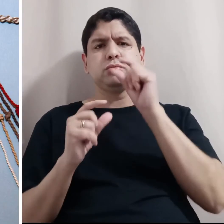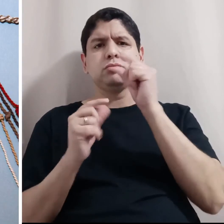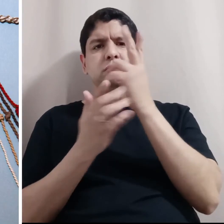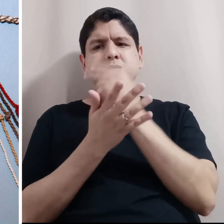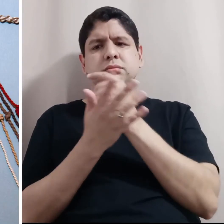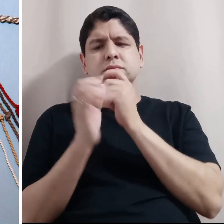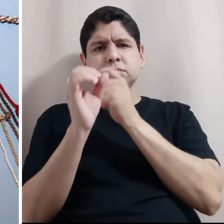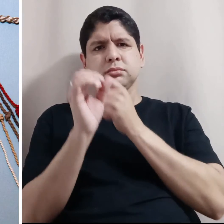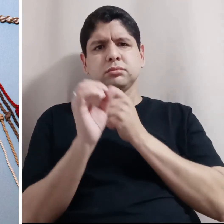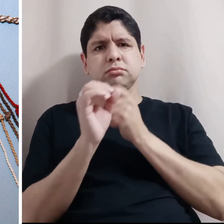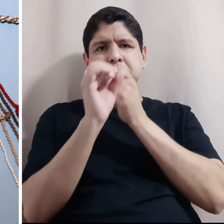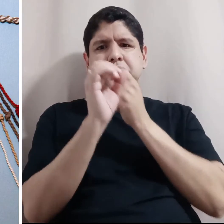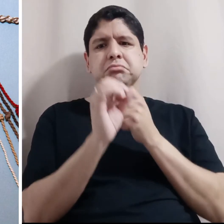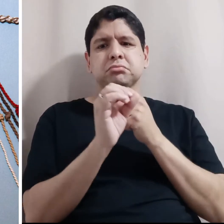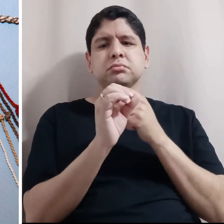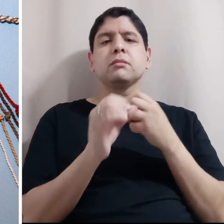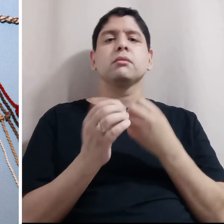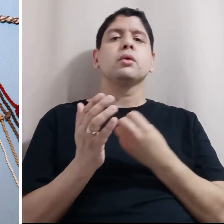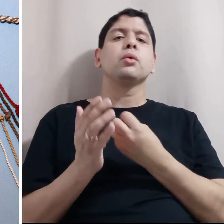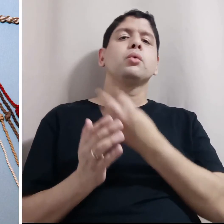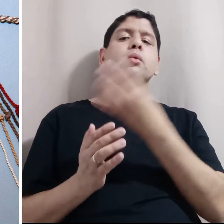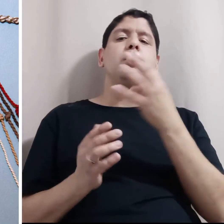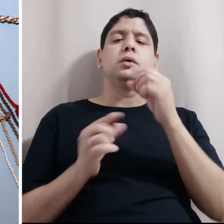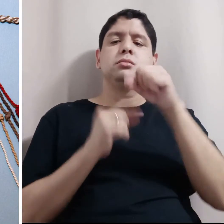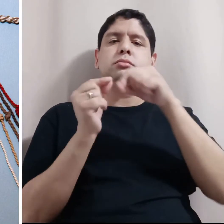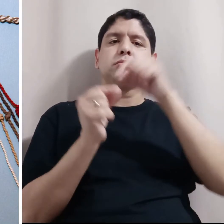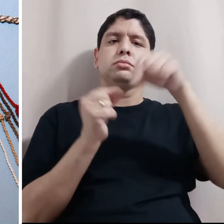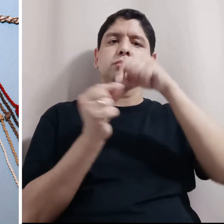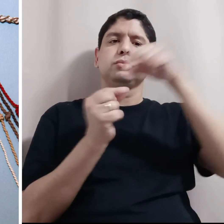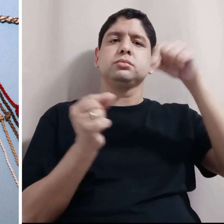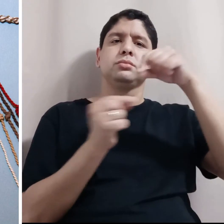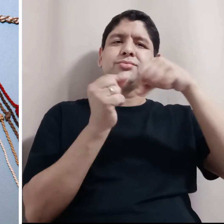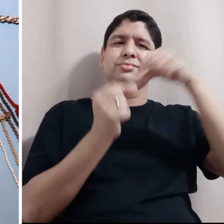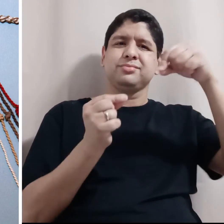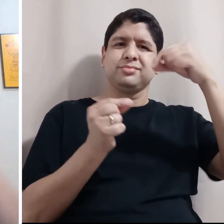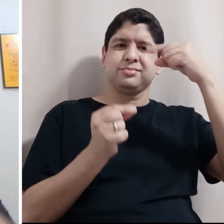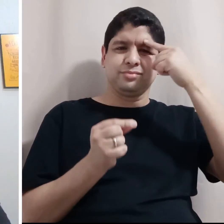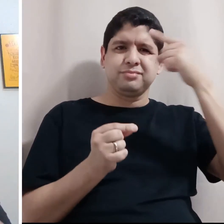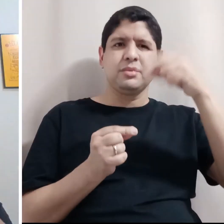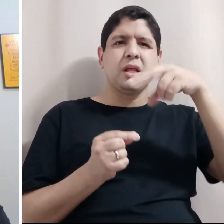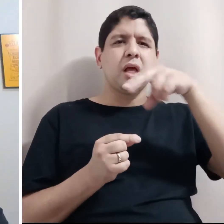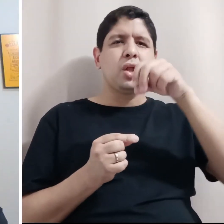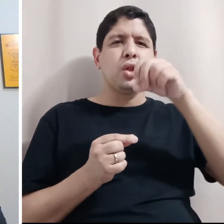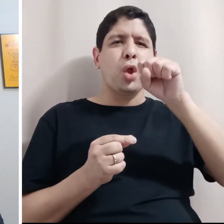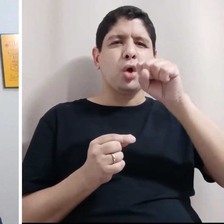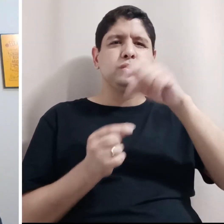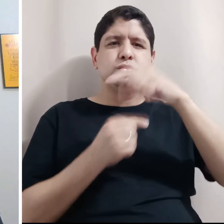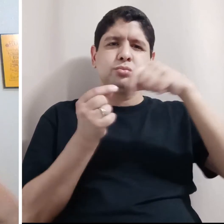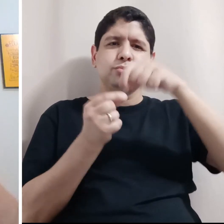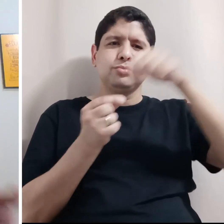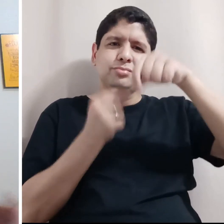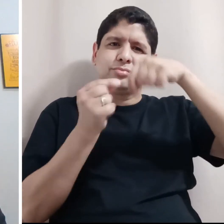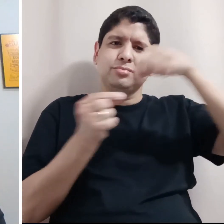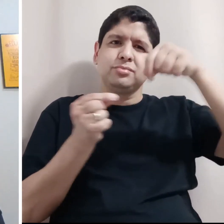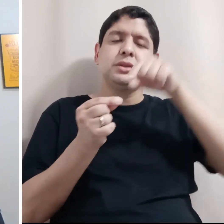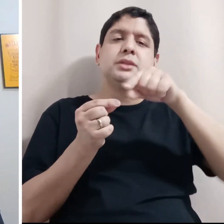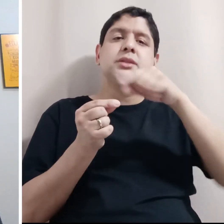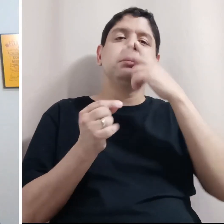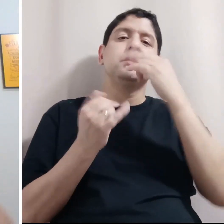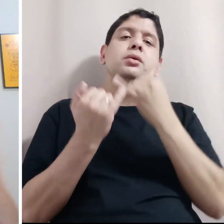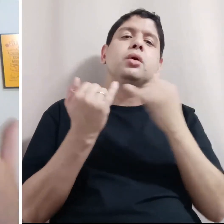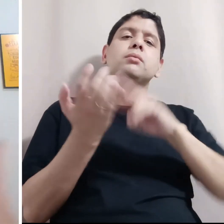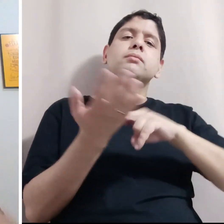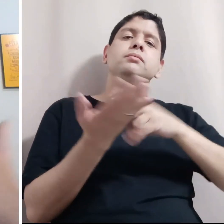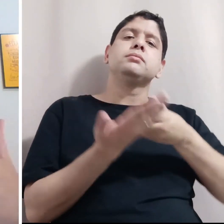né, que eram cordõezinhos, faziam cordões, e de acordo com a quantidade de nós, o tipo de nós que eles davam em cordas, aquilo,